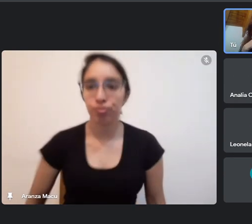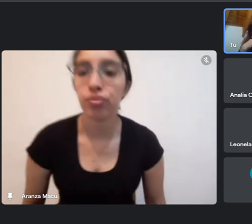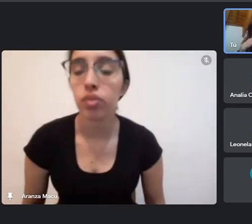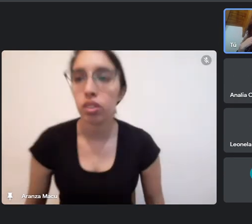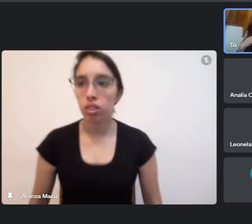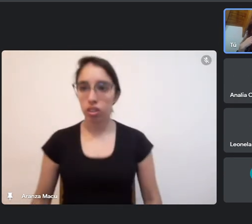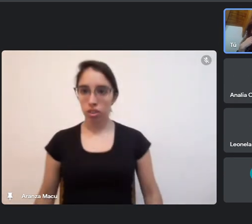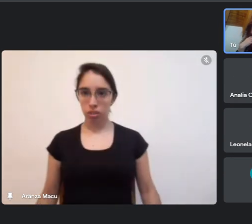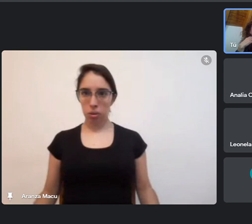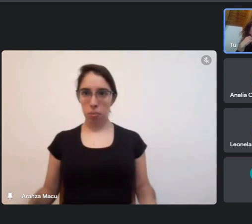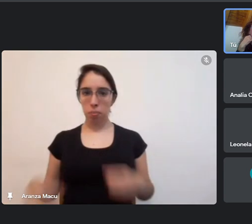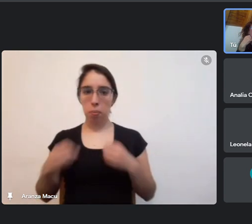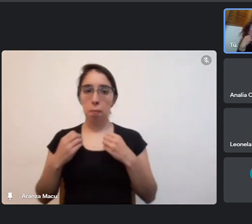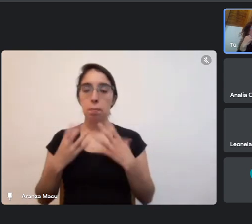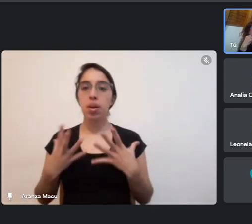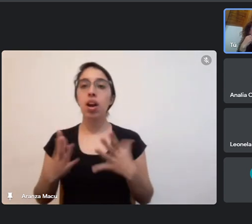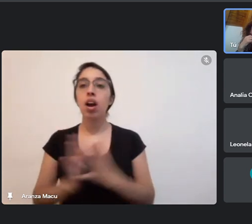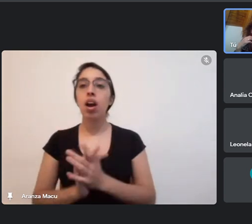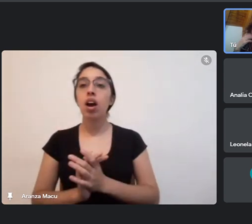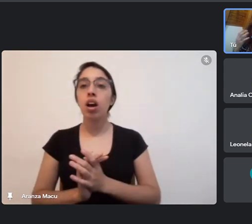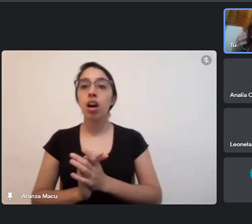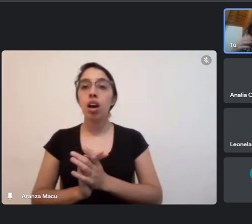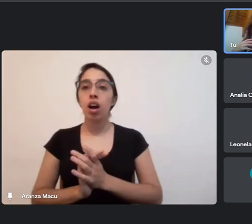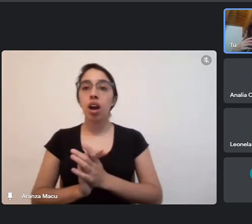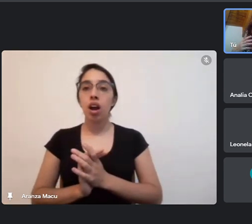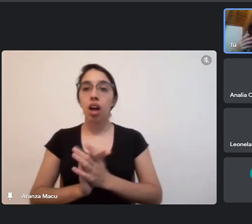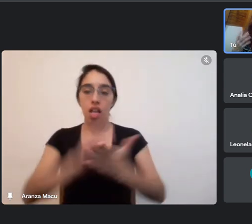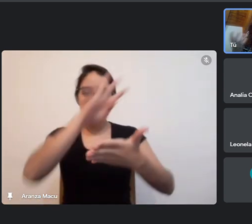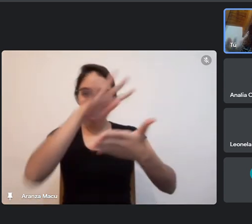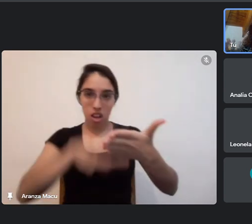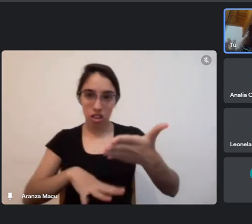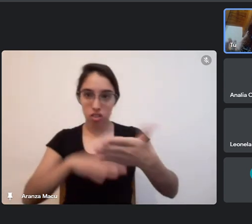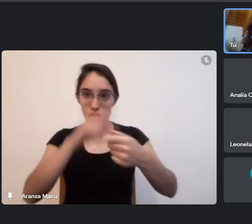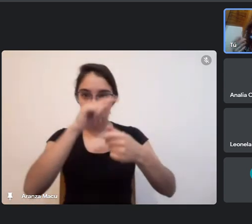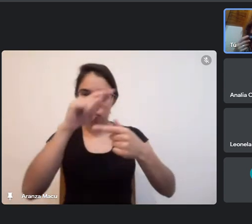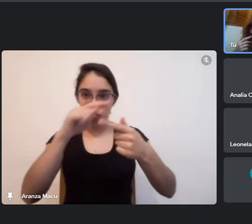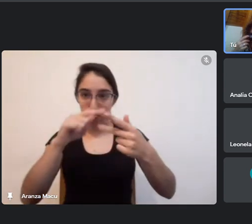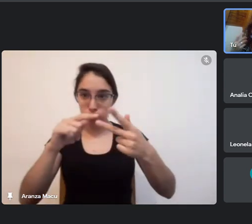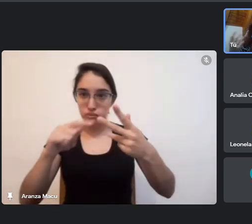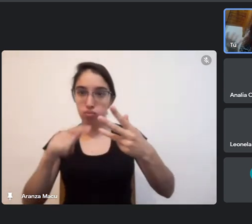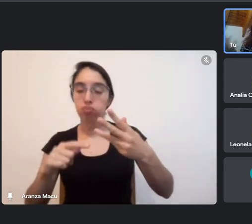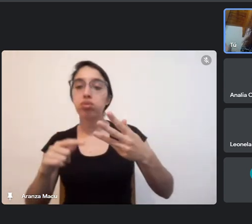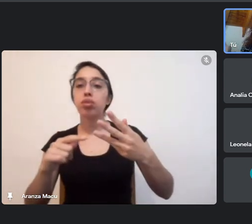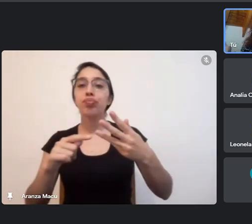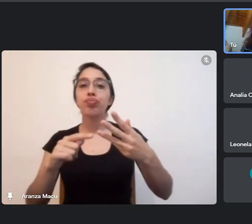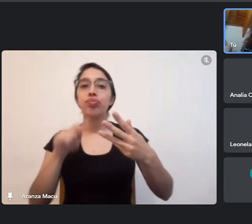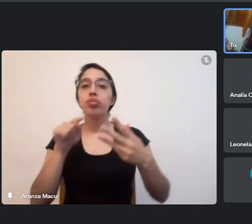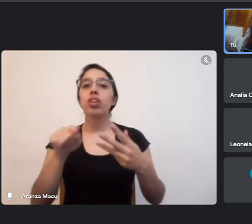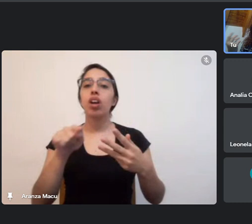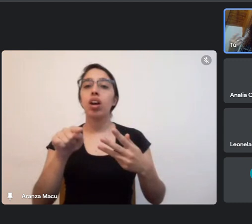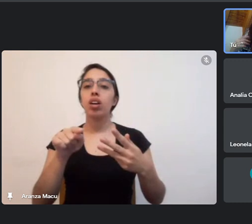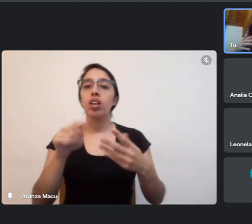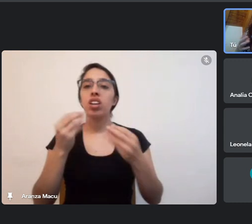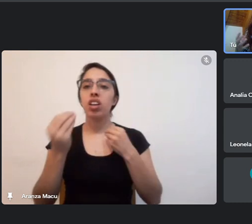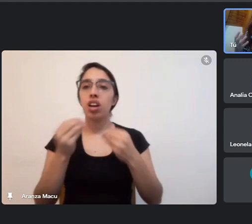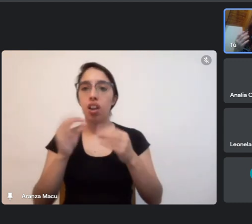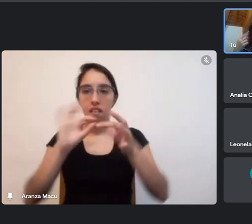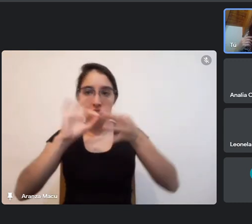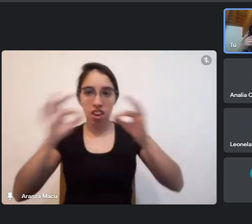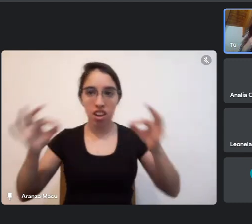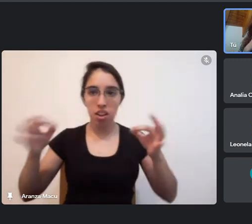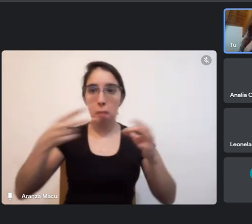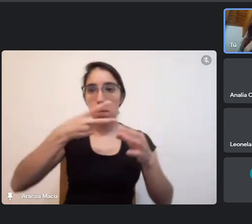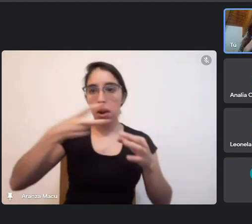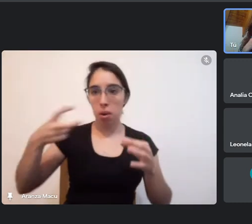Los distintos tipos de textos, y ahí vamos a encontrarnos con frases verbales y también con palabras en